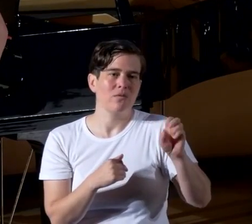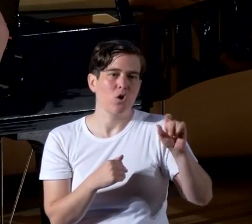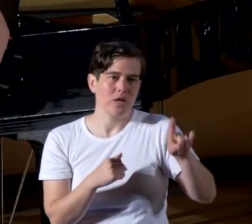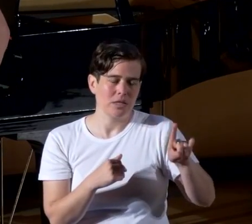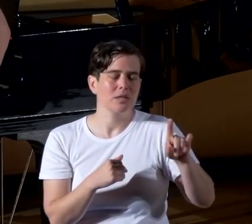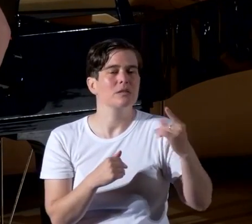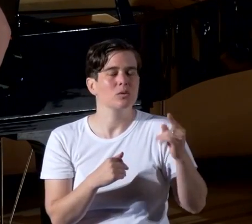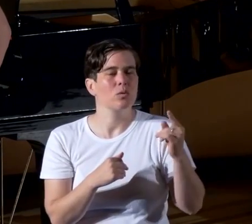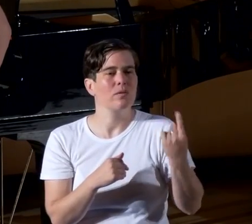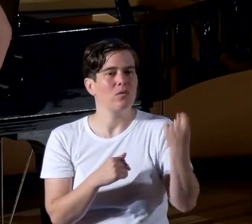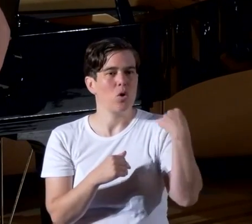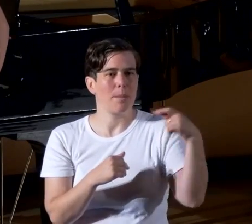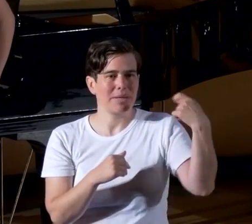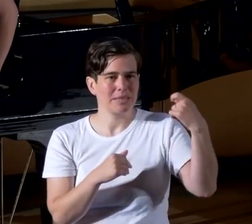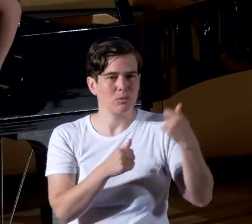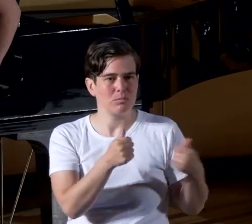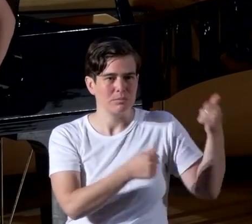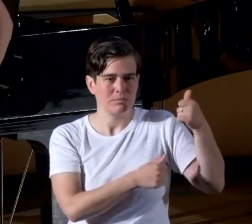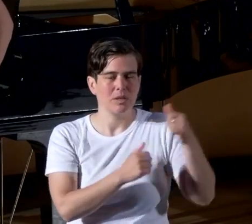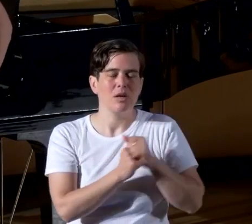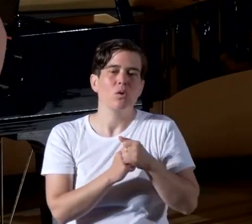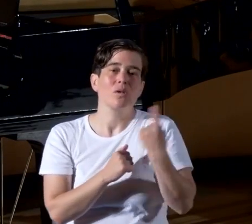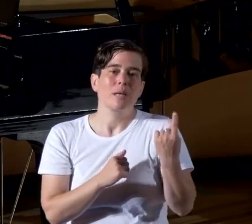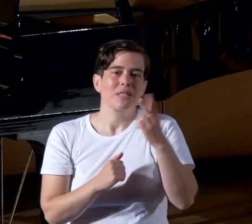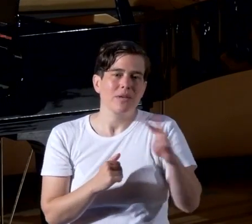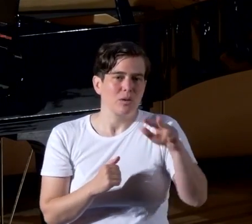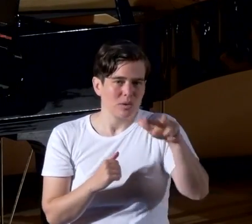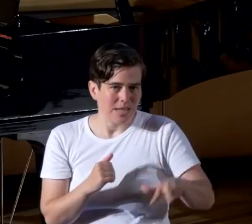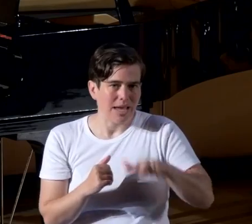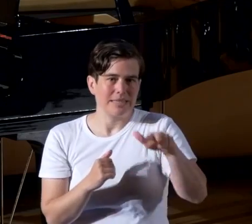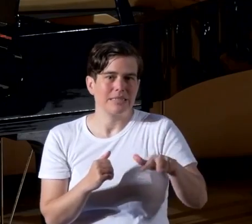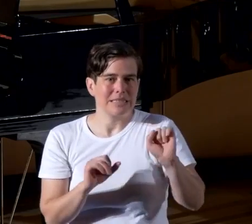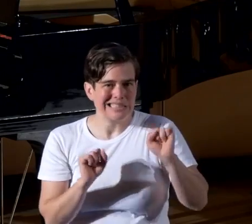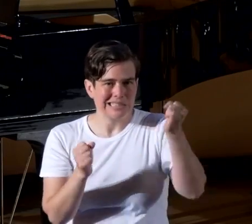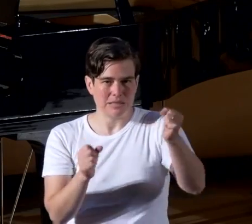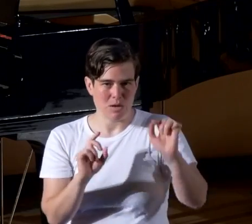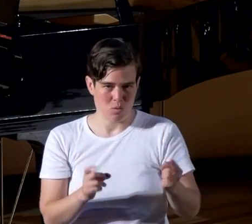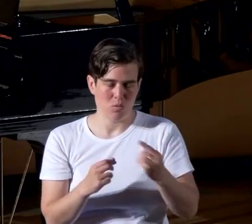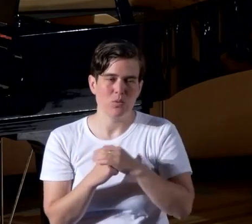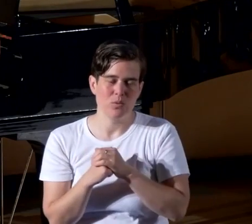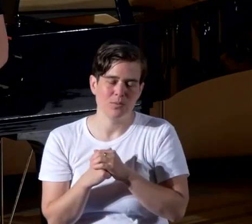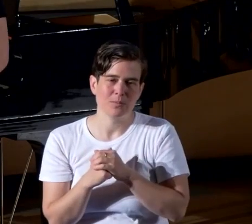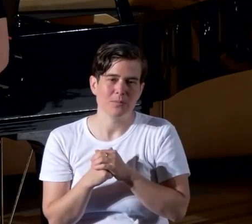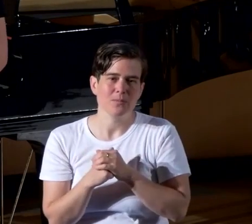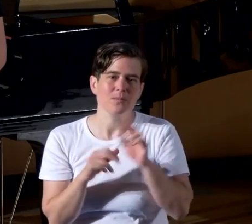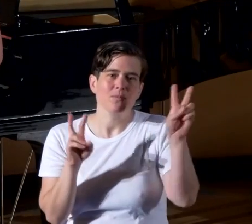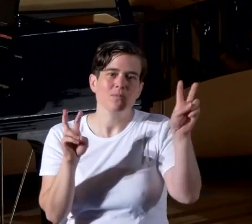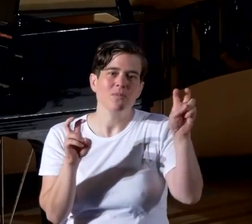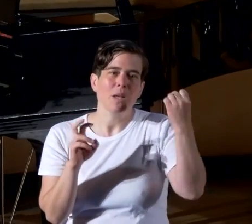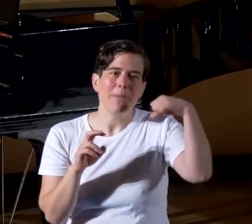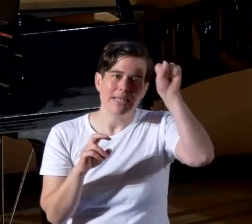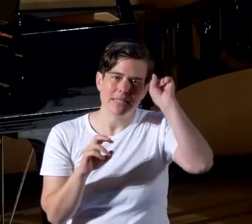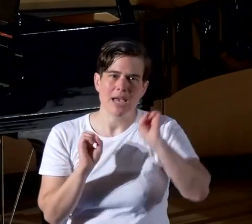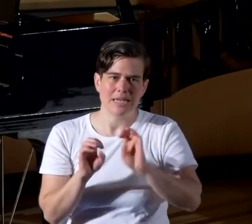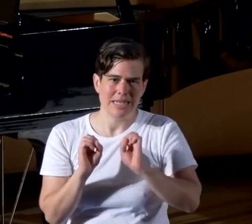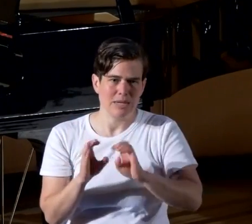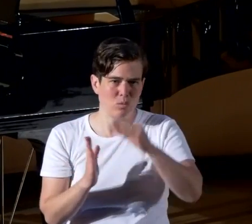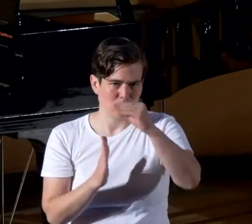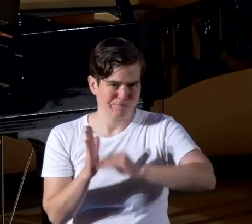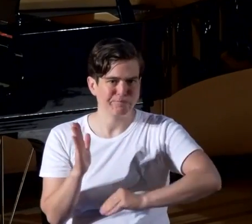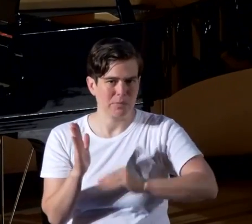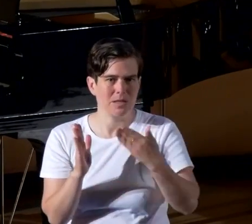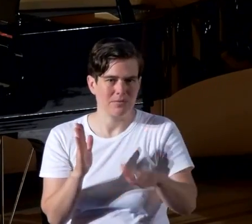im Vorgängerpräsidium, hat 2013 maßgeblich dazu beigetragen, dass die sogenannte Berliner Erklärung